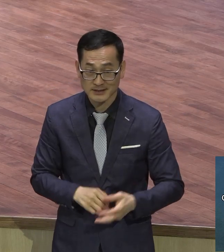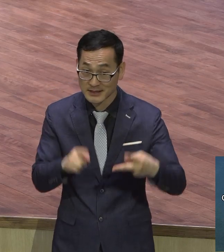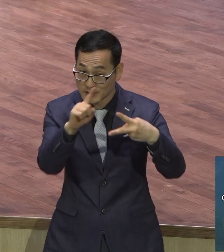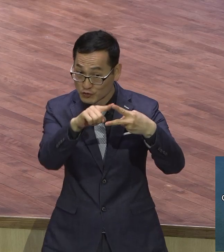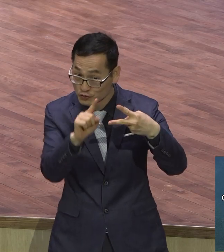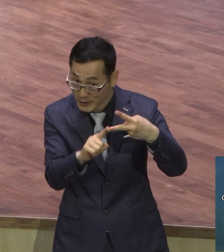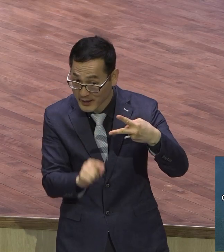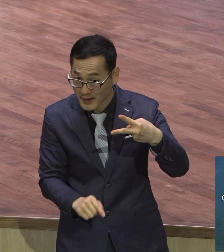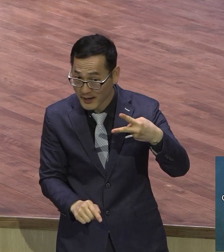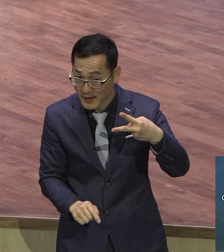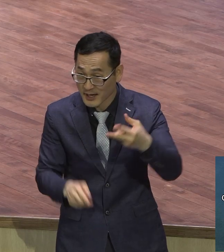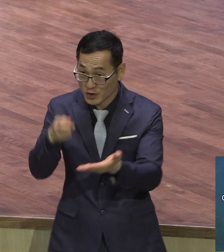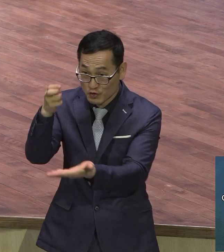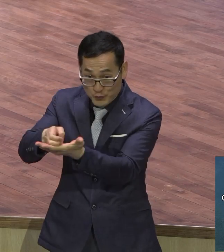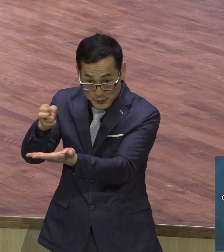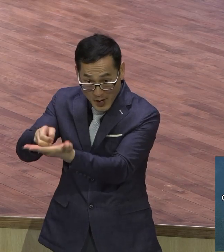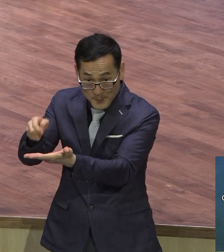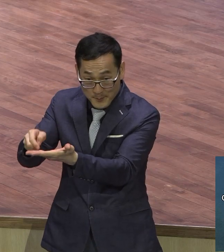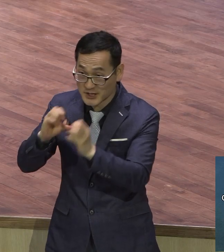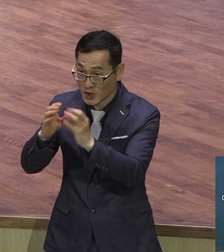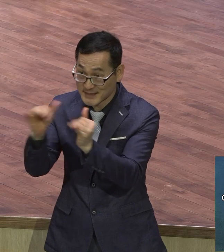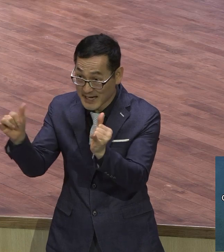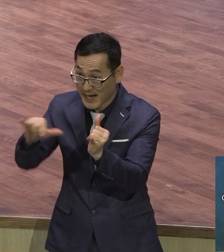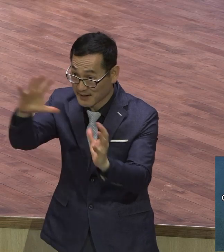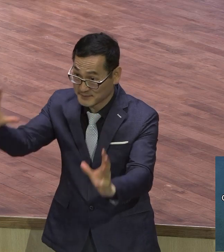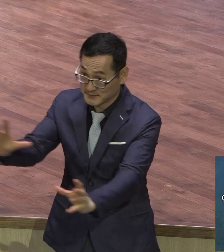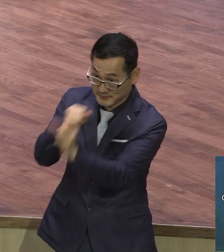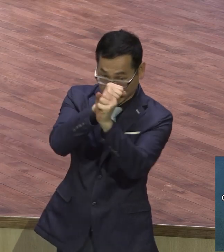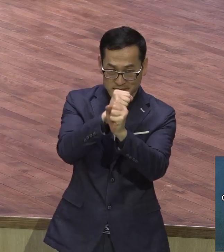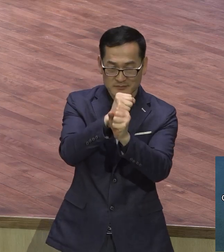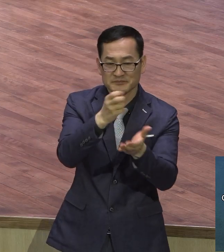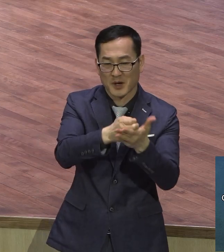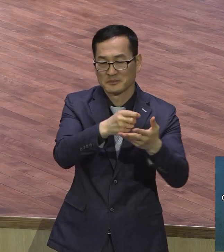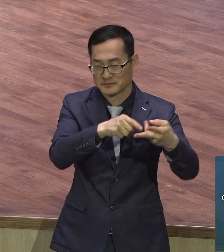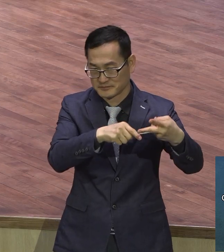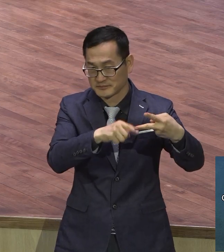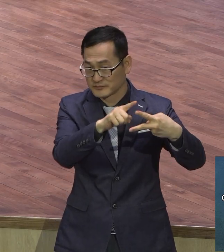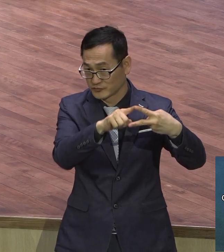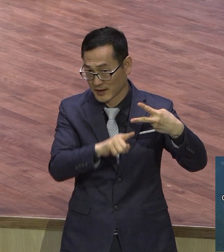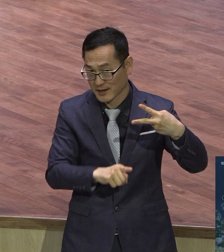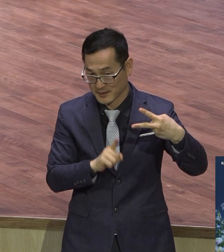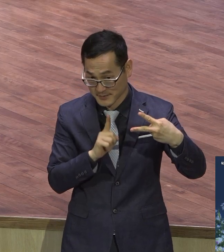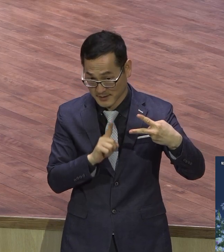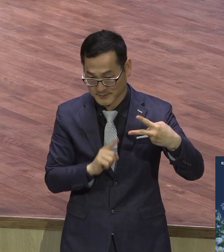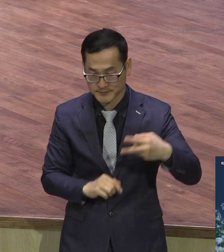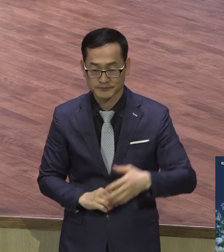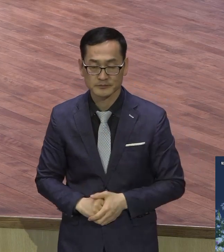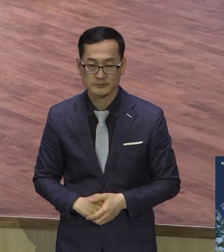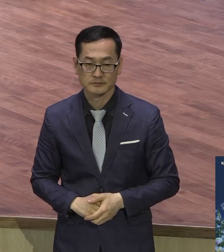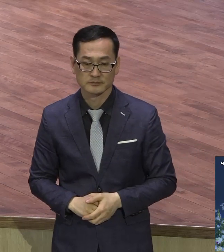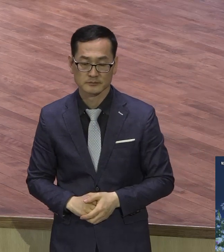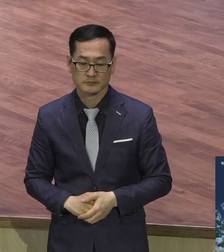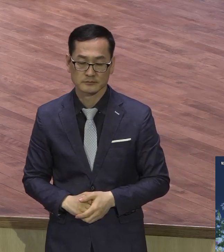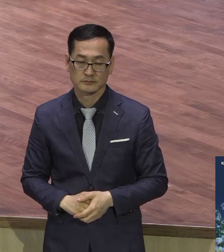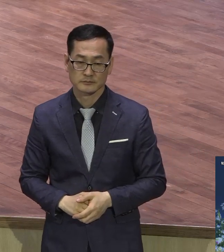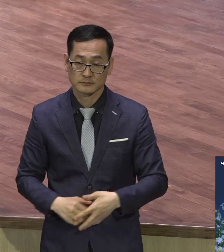개명이 온율법과 선지자의 강령이니라. 한마디로 요약하면 뭐예요?